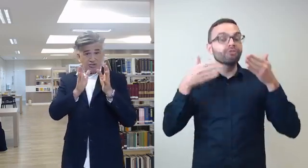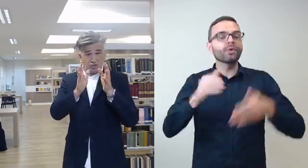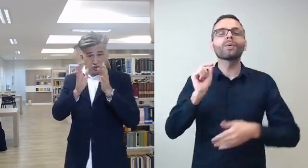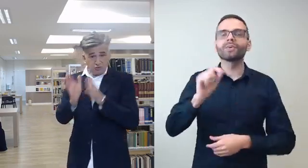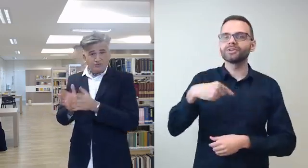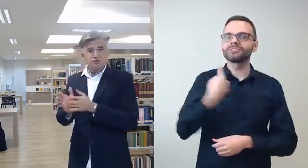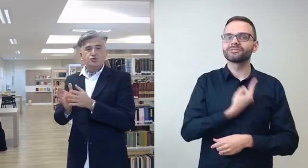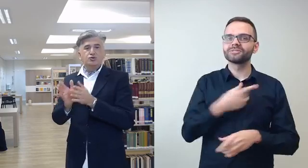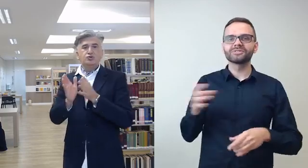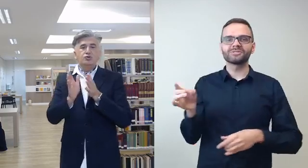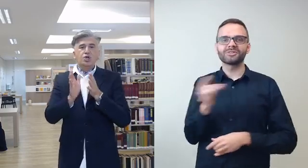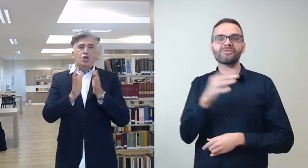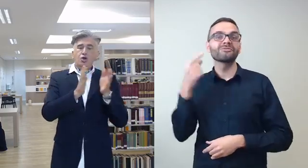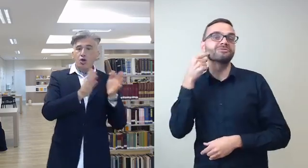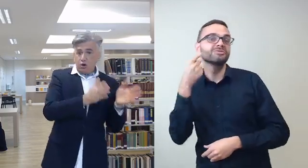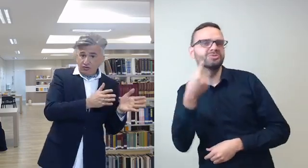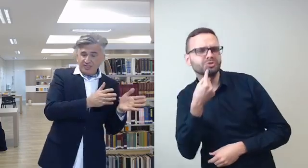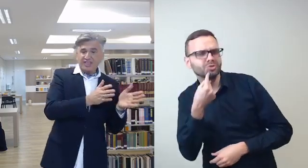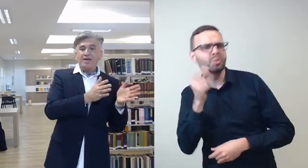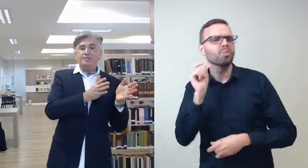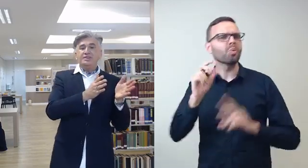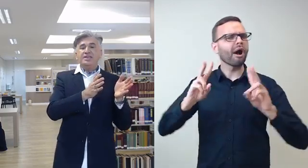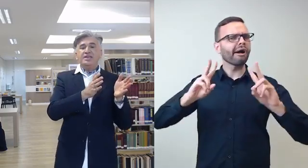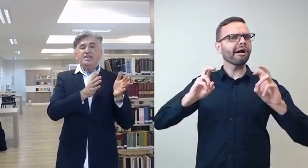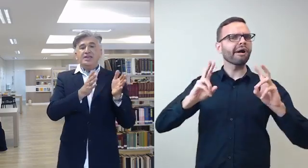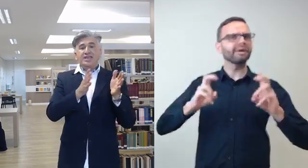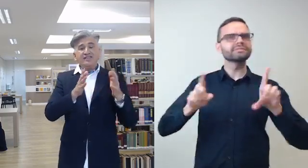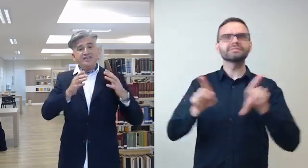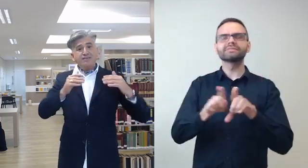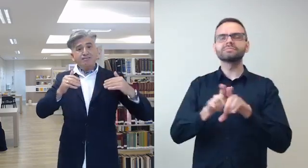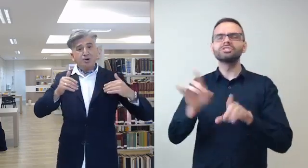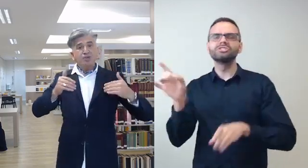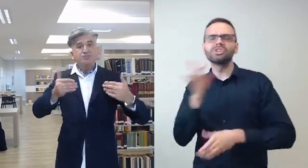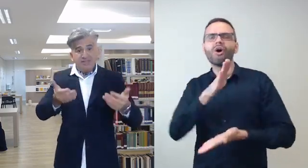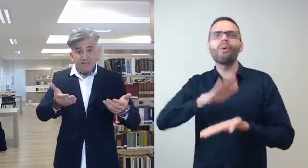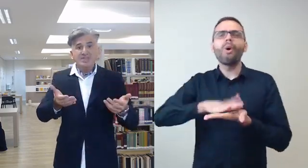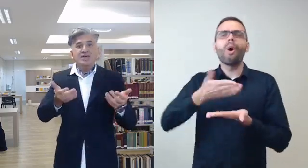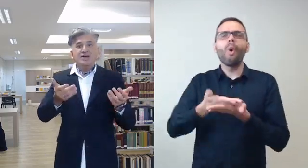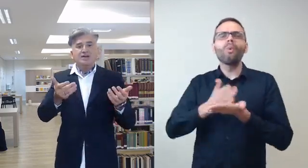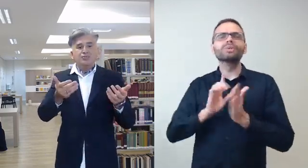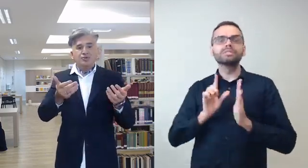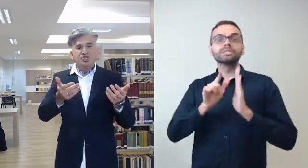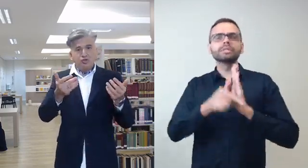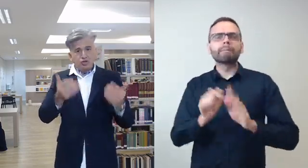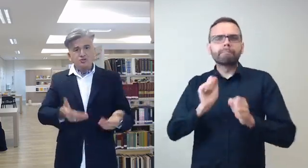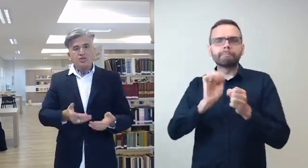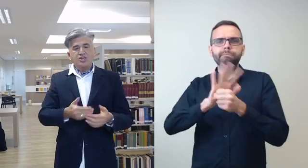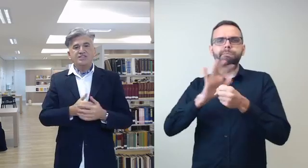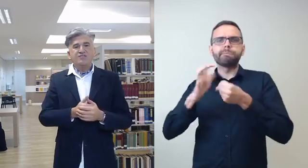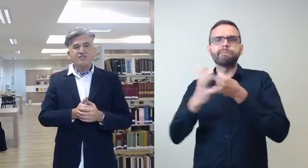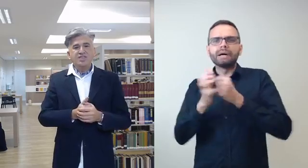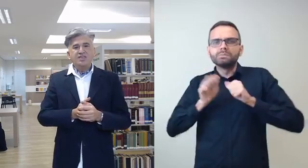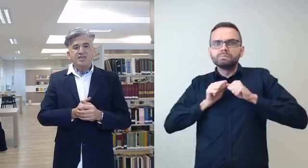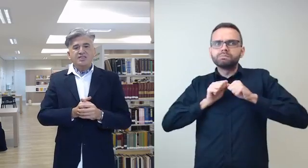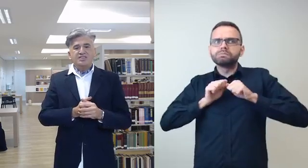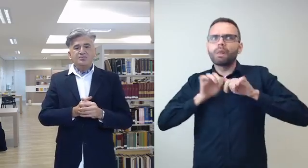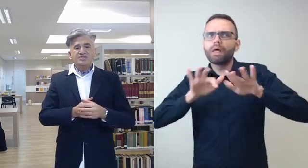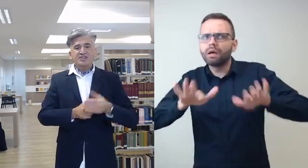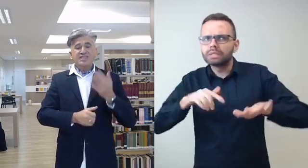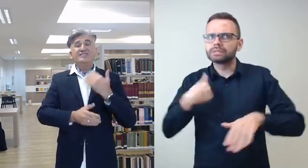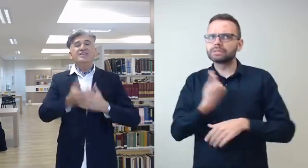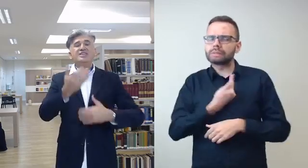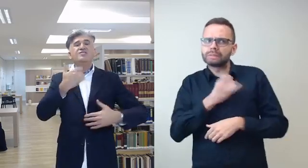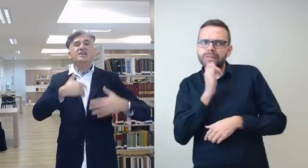chamo de novo surdo, novo intérprete, nessa pós-pandemia. Porque todos nós, enfim,